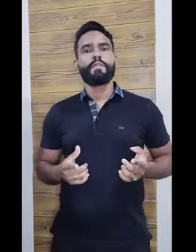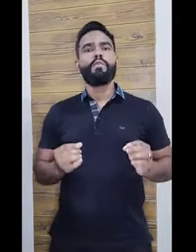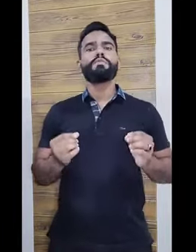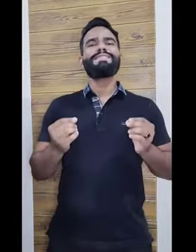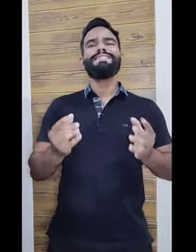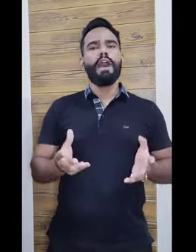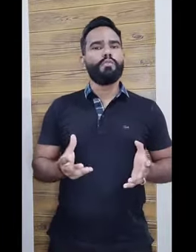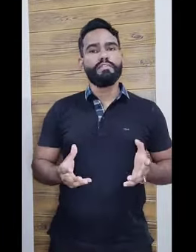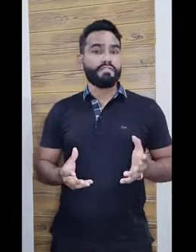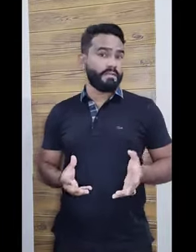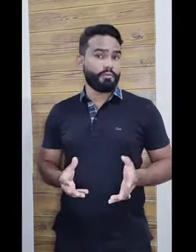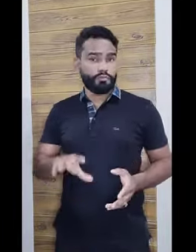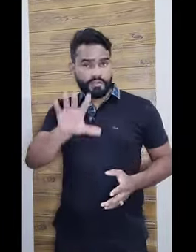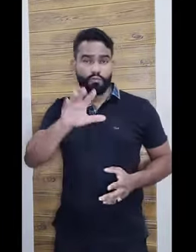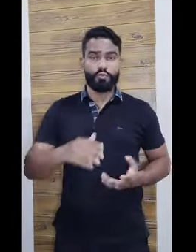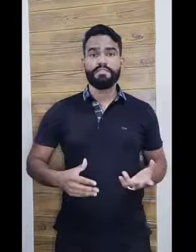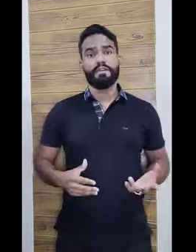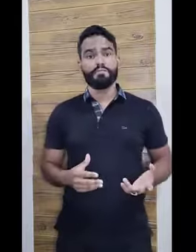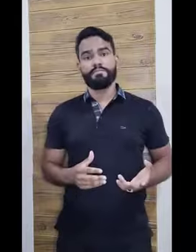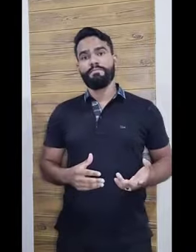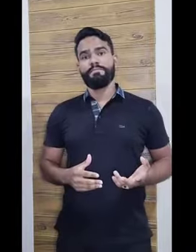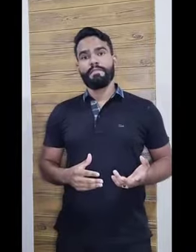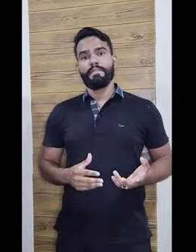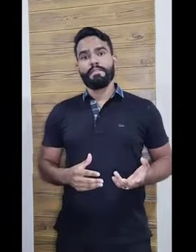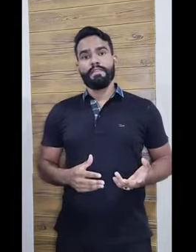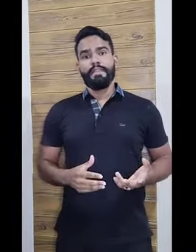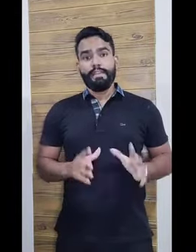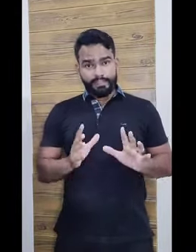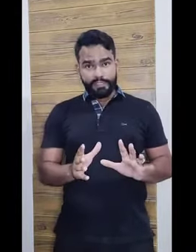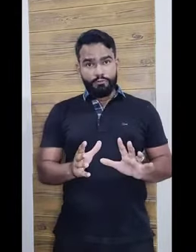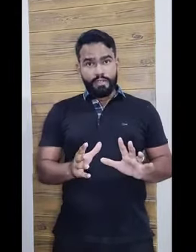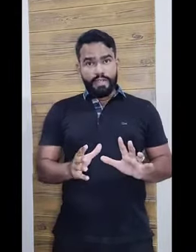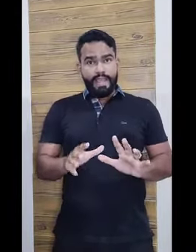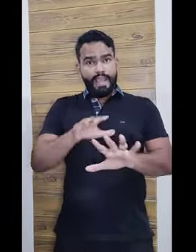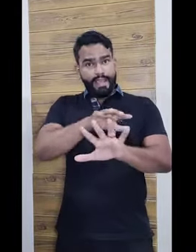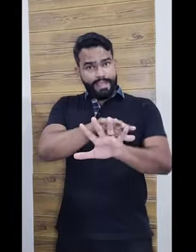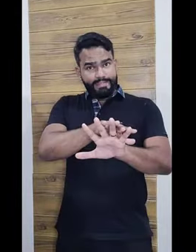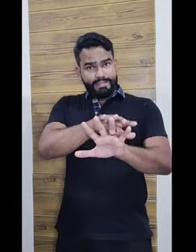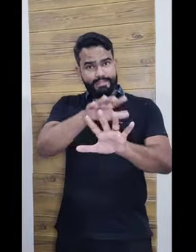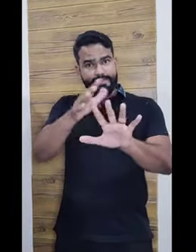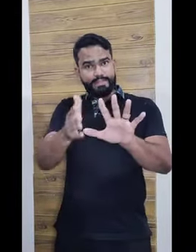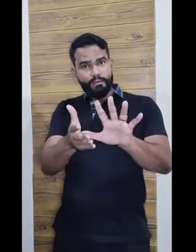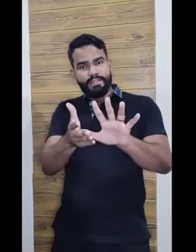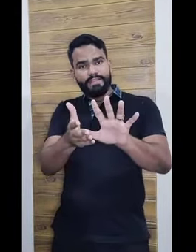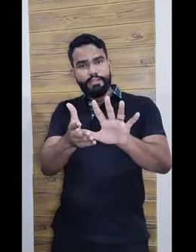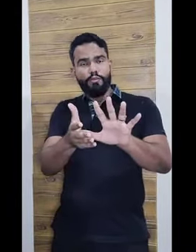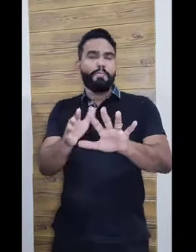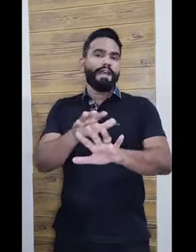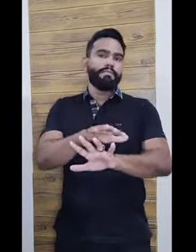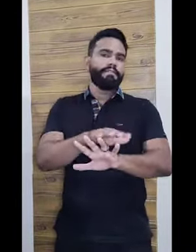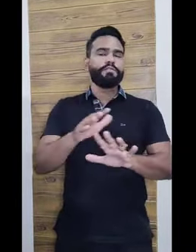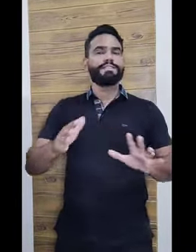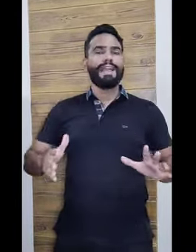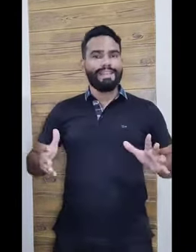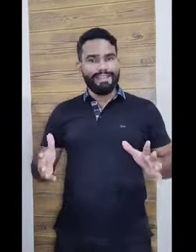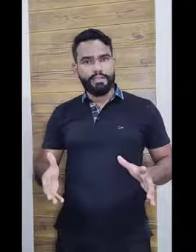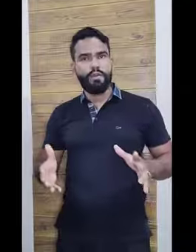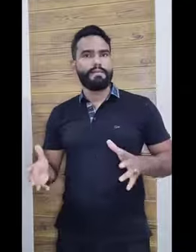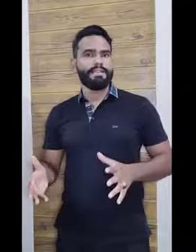com o sinal que você produziu com suas mãos. Entendeu? Esses são os 5 parâmetros da língua